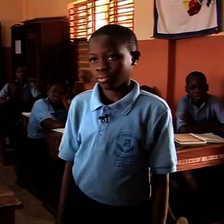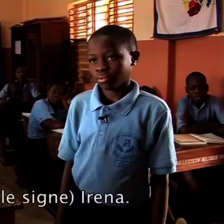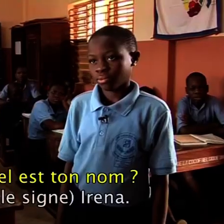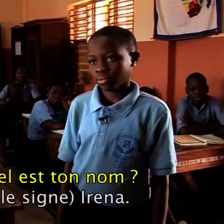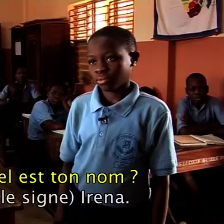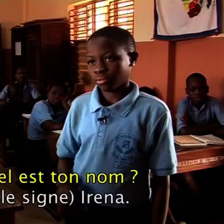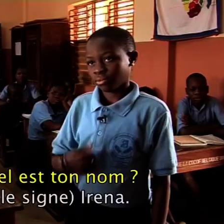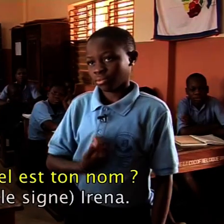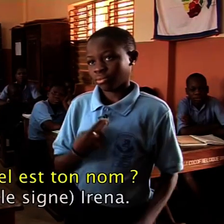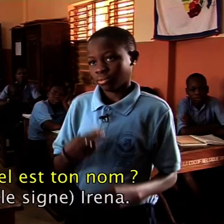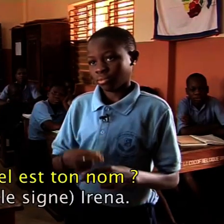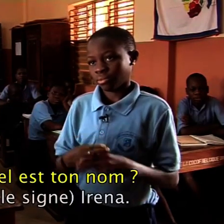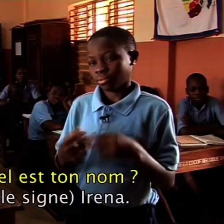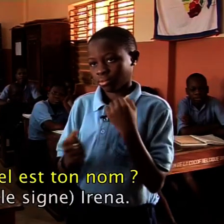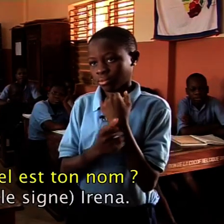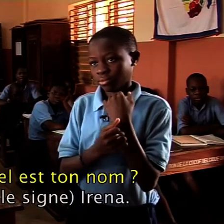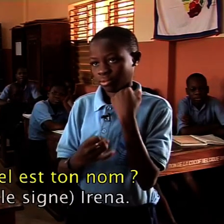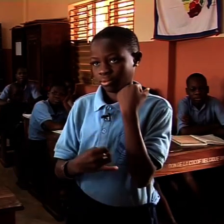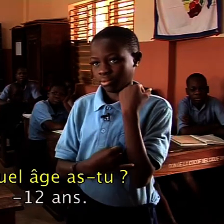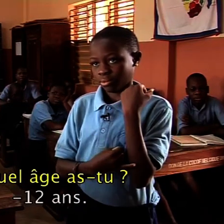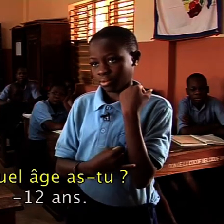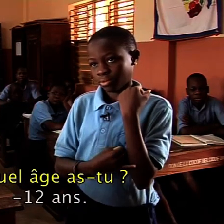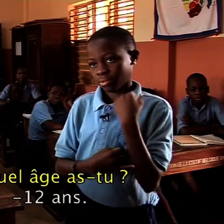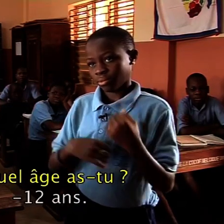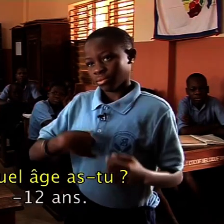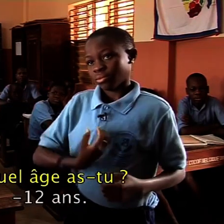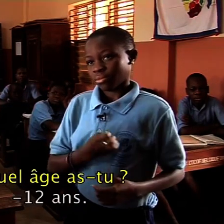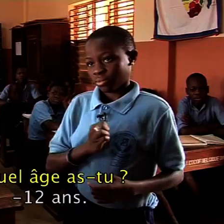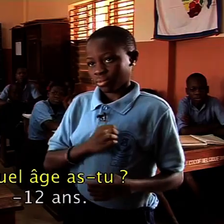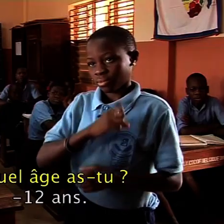Comment t'appelles-tu ? Quel âge as-tu ?